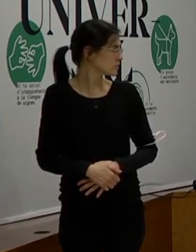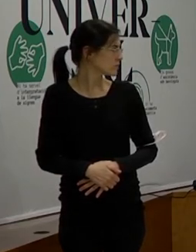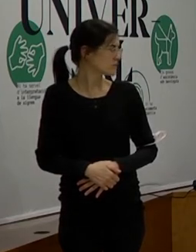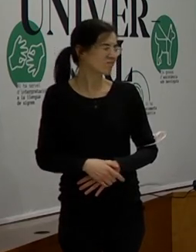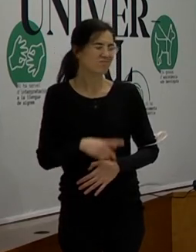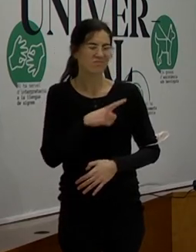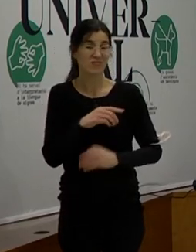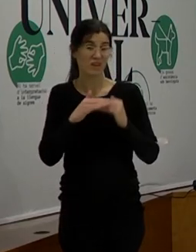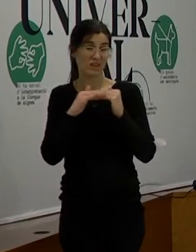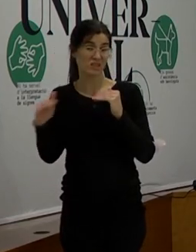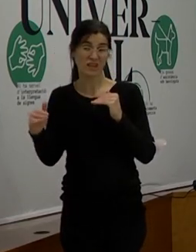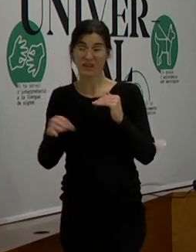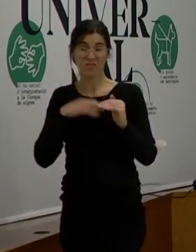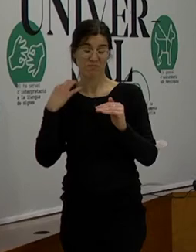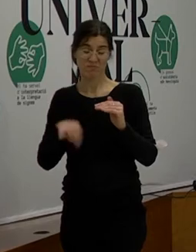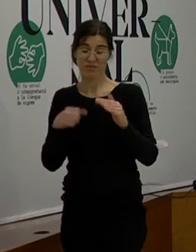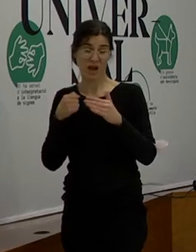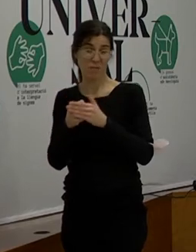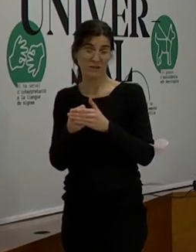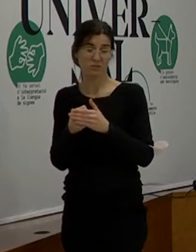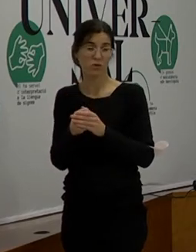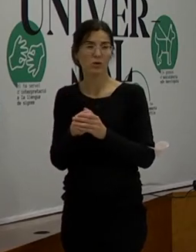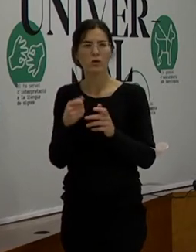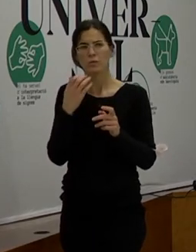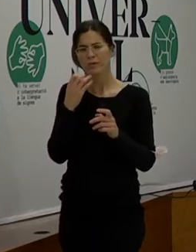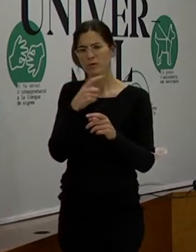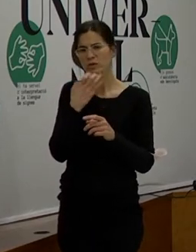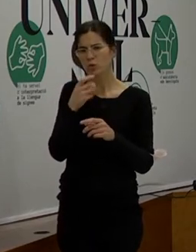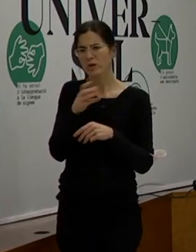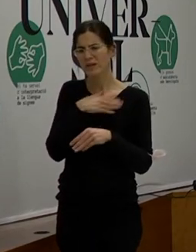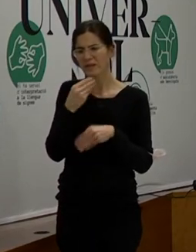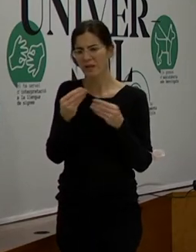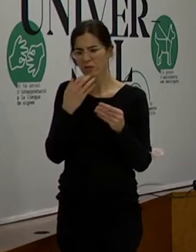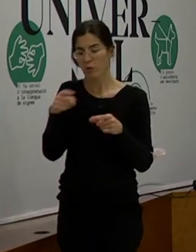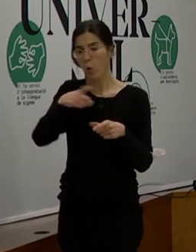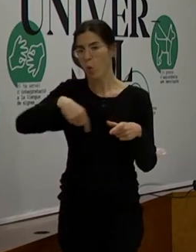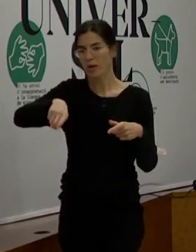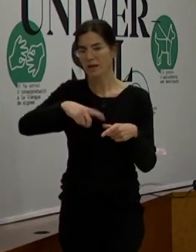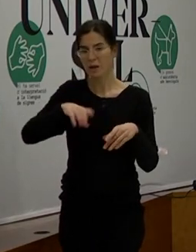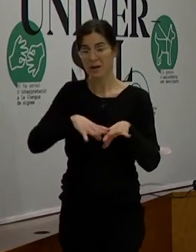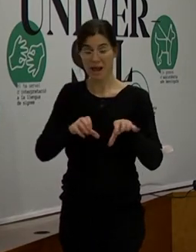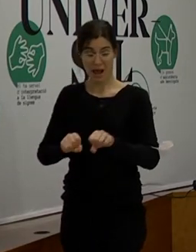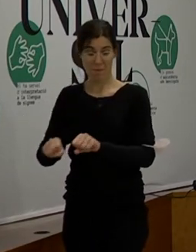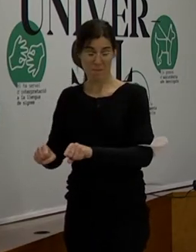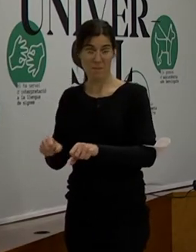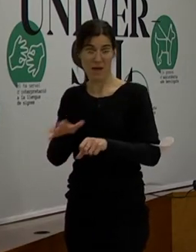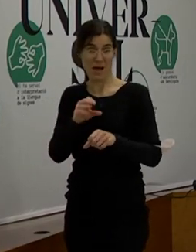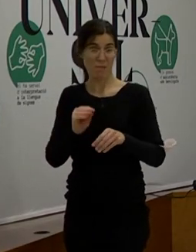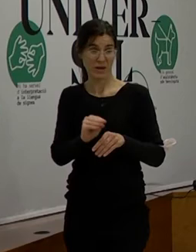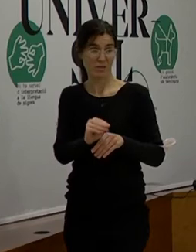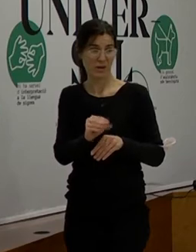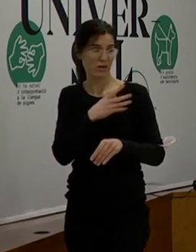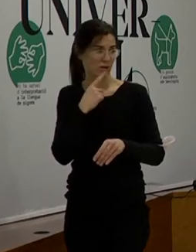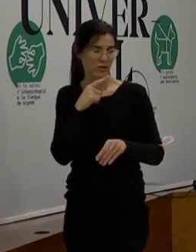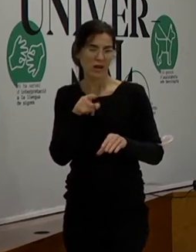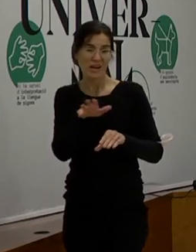El més estàndard possible. O sigui, si tu fas una plaça reservada d'aparcament, ojo, que això Barcelona